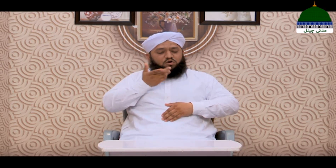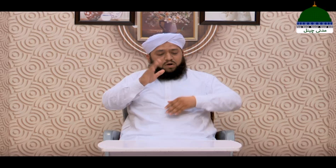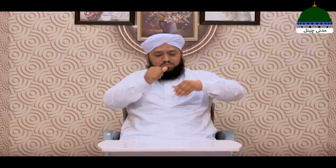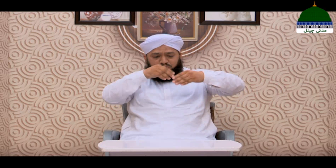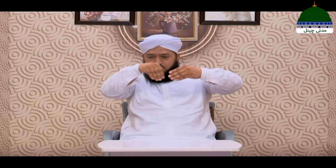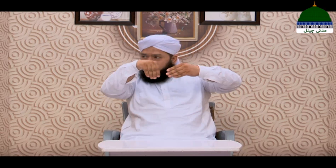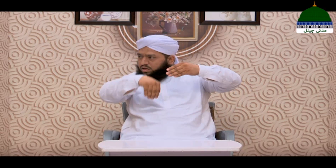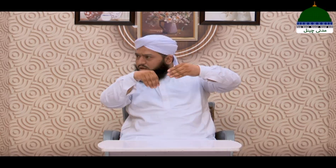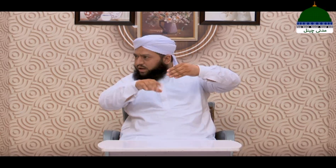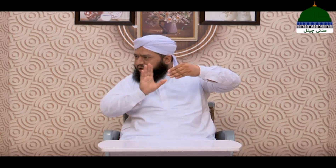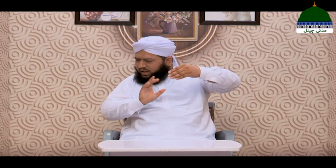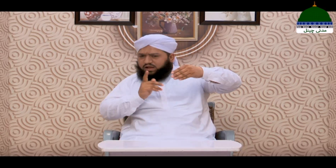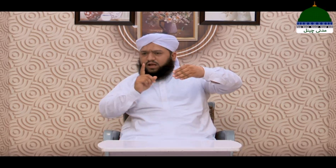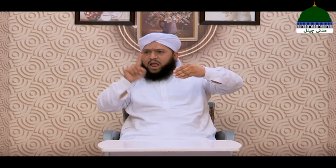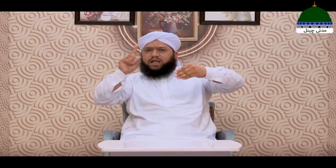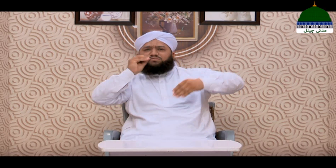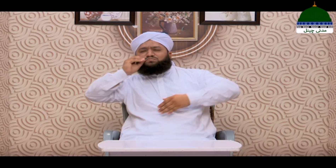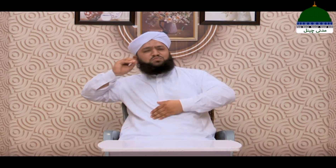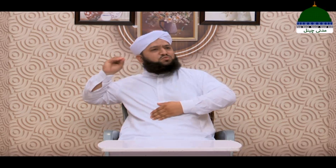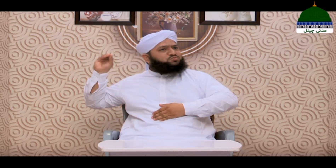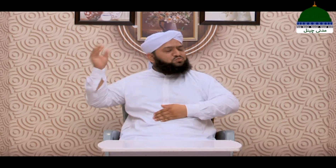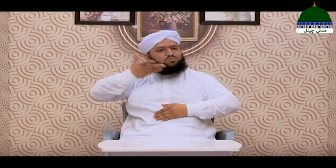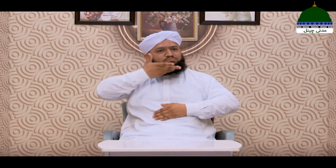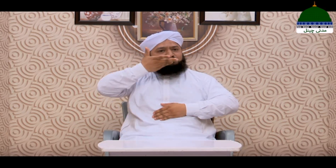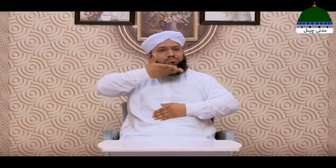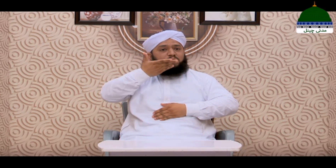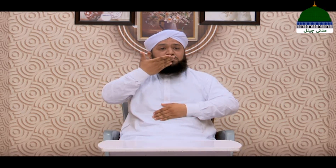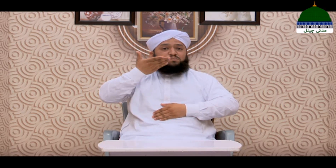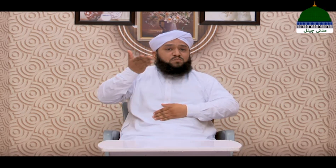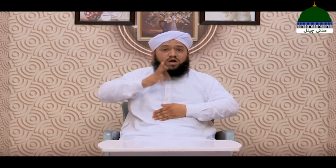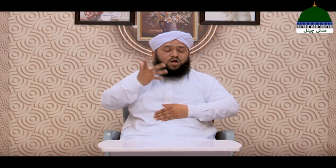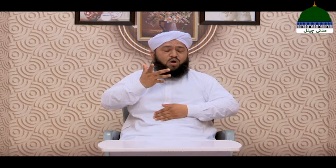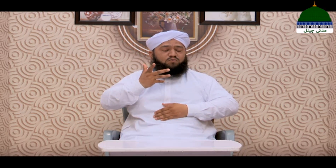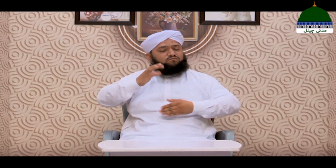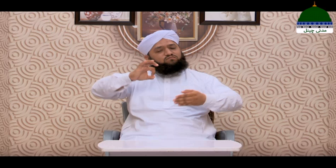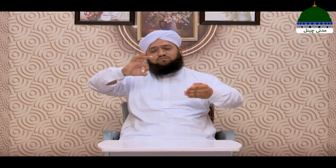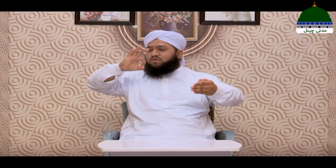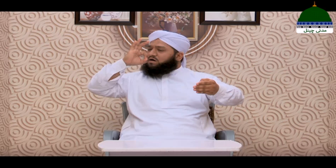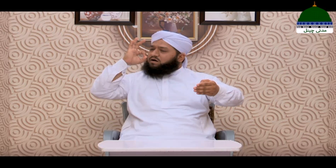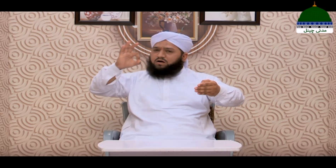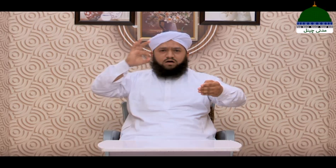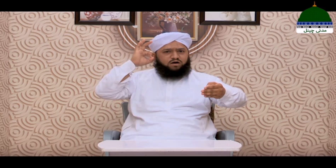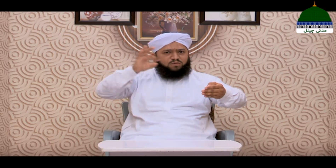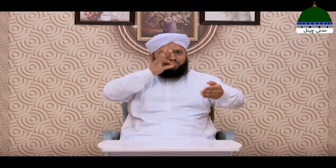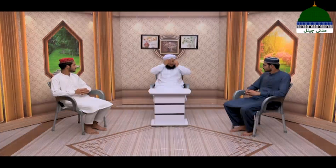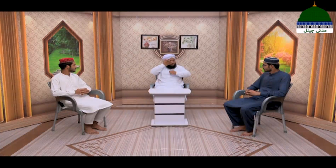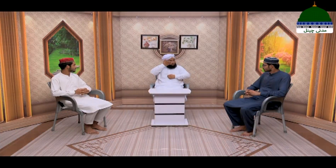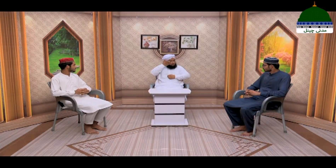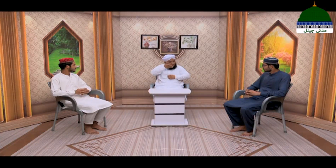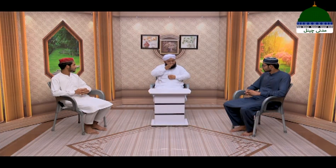ہے۔ کوئی اعلان کرنے والا اعلان کر رہا ہے کہ واہ واہ، کیا خوب محمد صلی اللہ